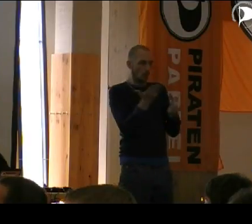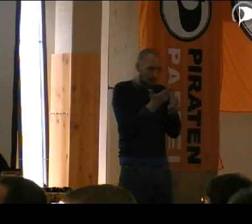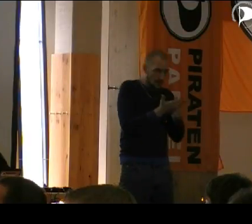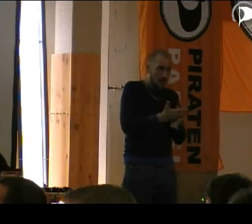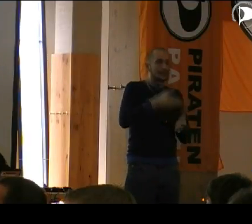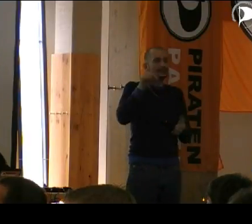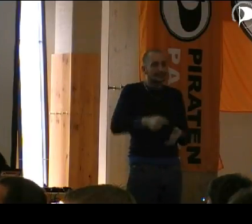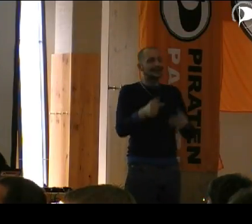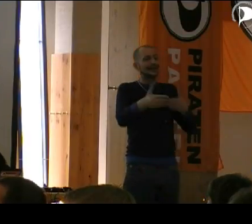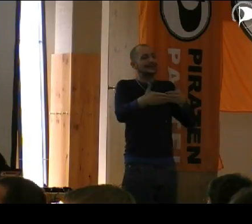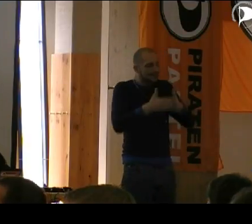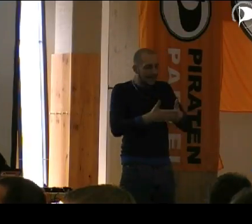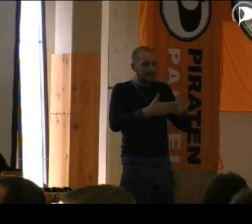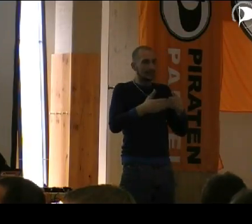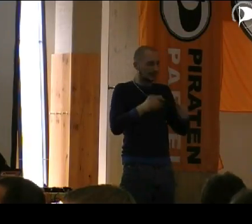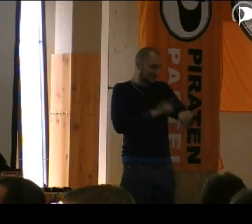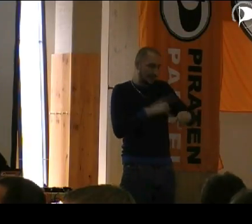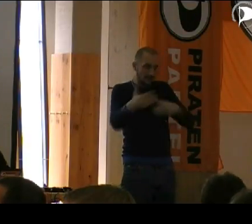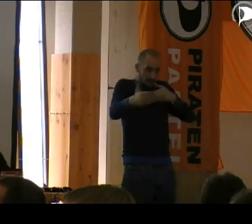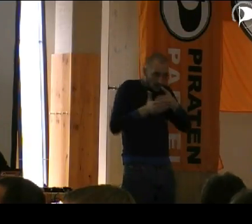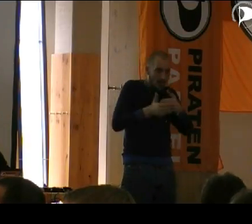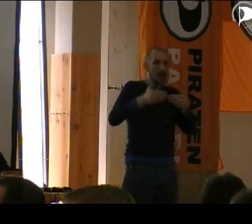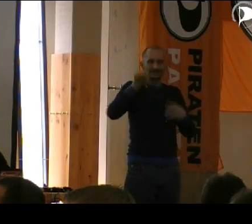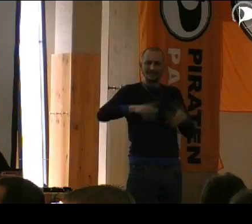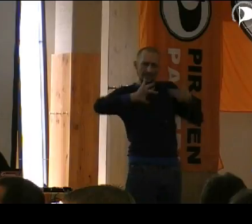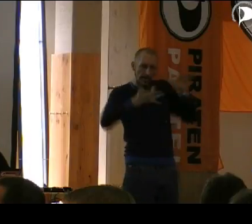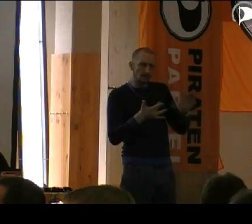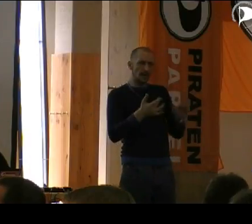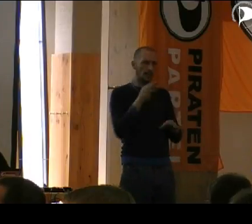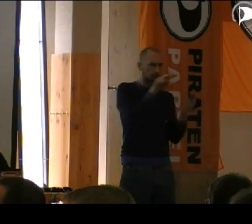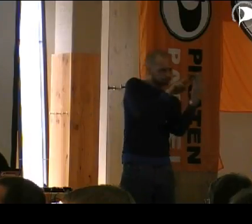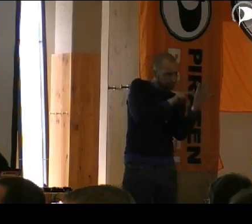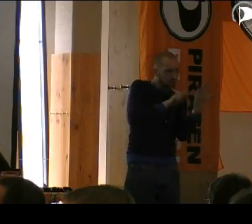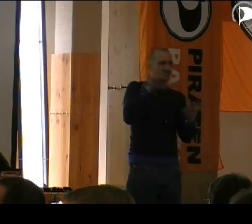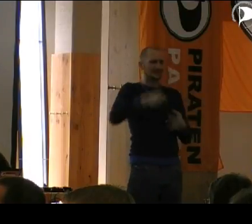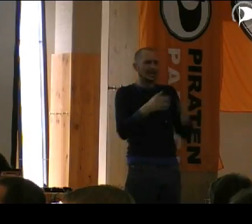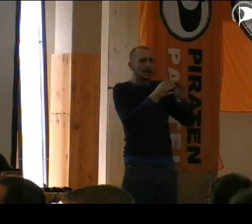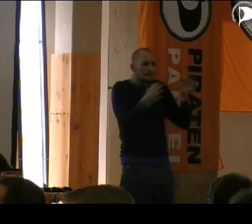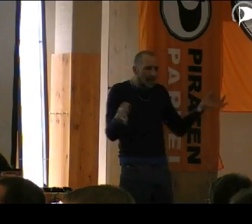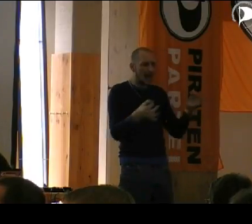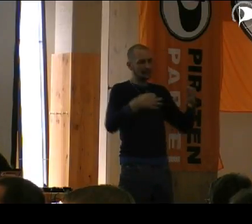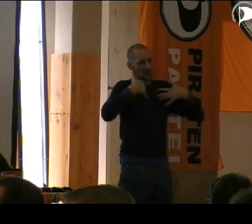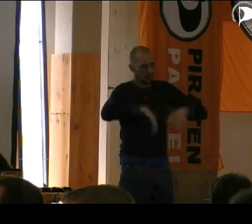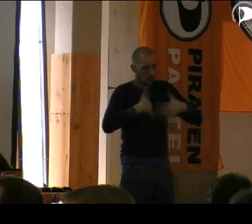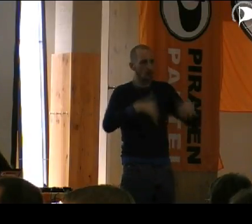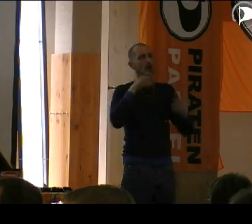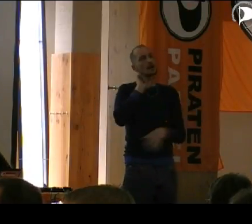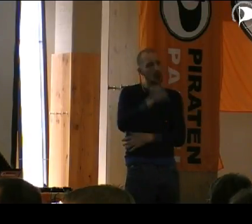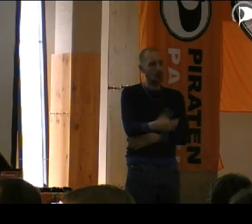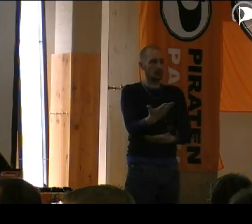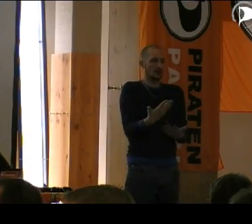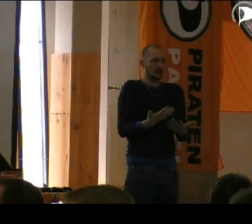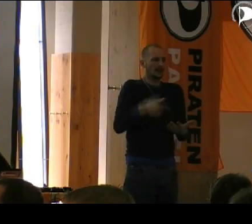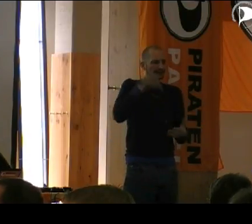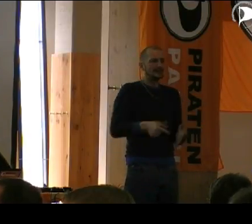sind stunden aktiv durch lesen ist also ein bisschen maas der den staat um kann man so schön beißen lassen sie